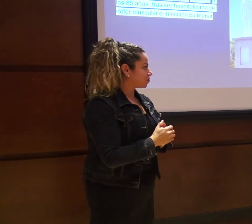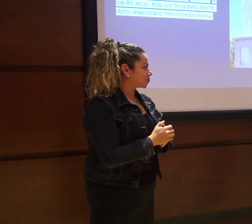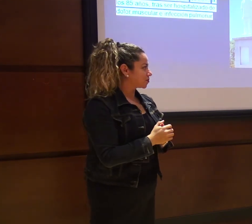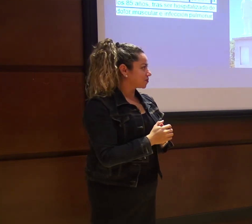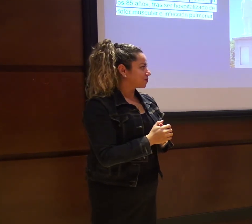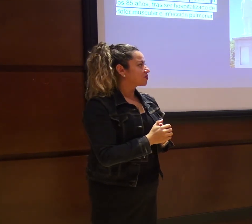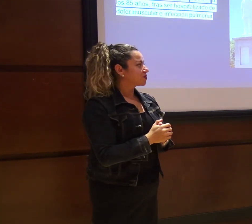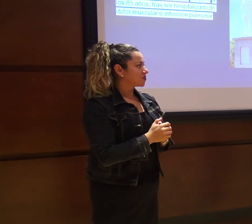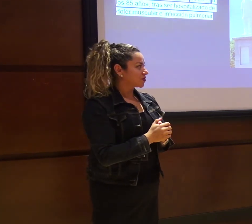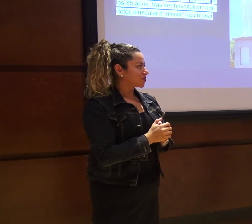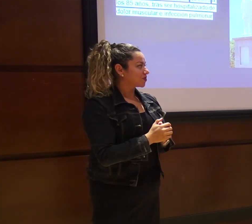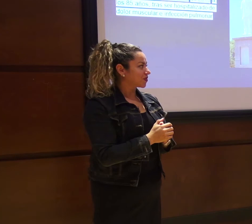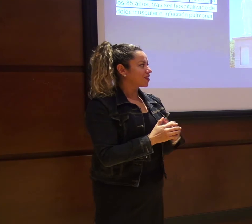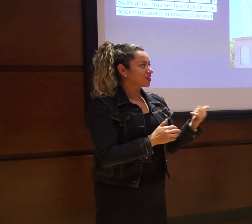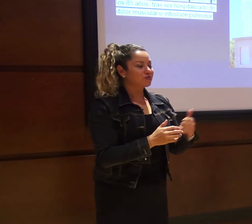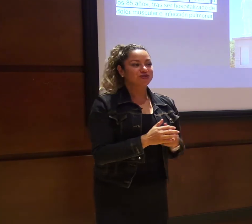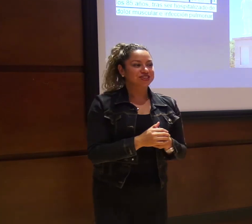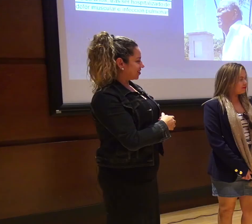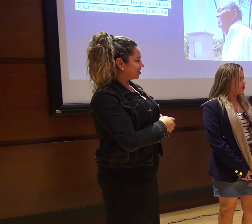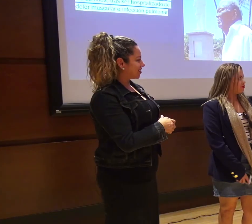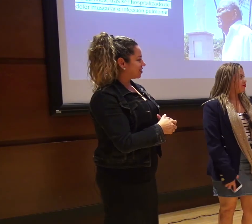Lo que le enseñas el nombre de... Muchas gracias.